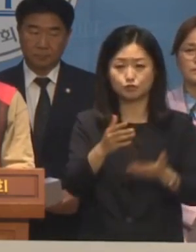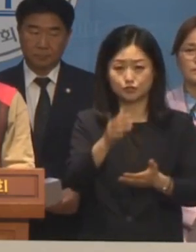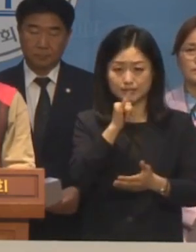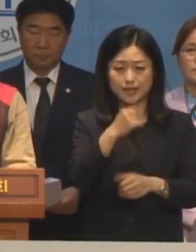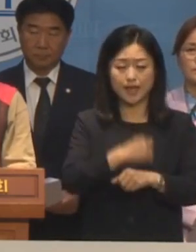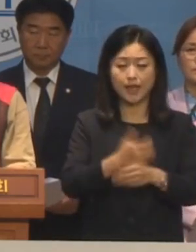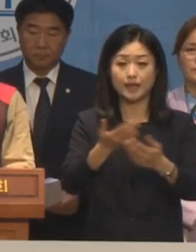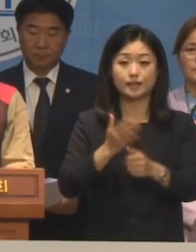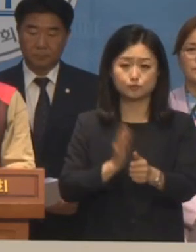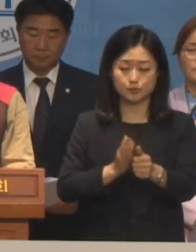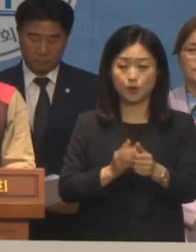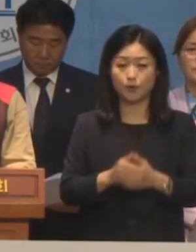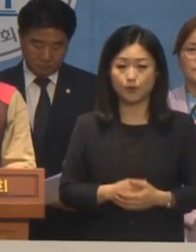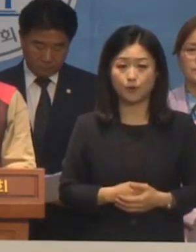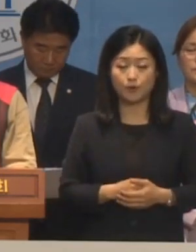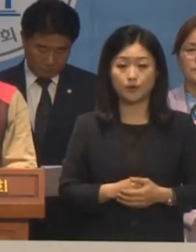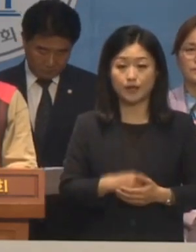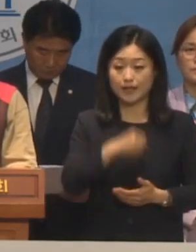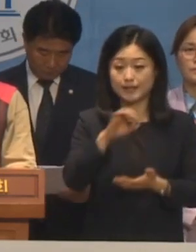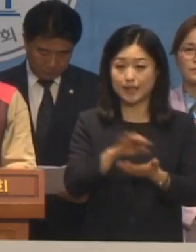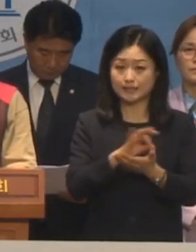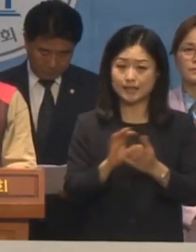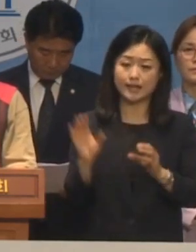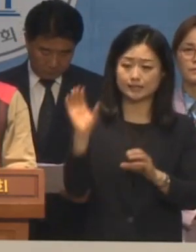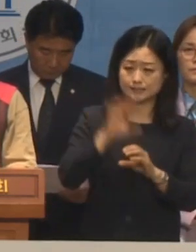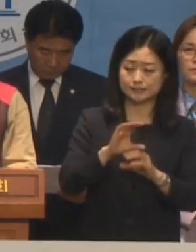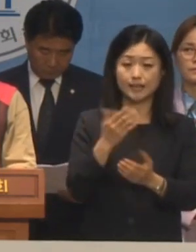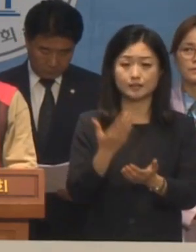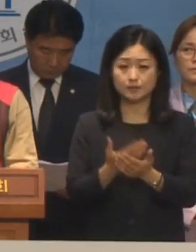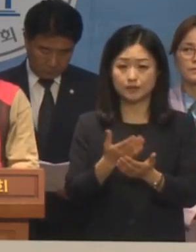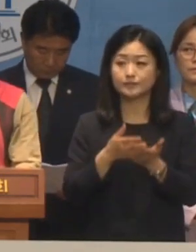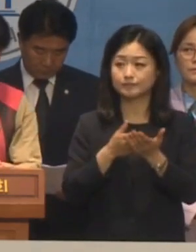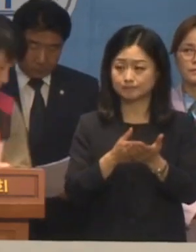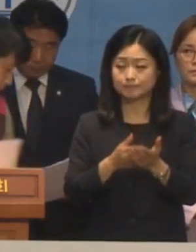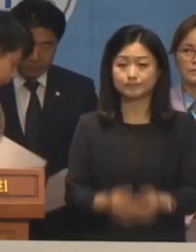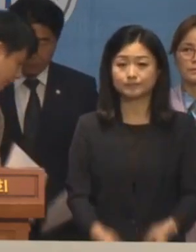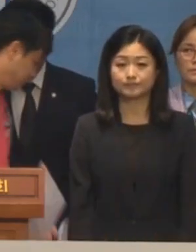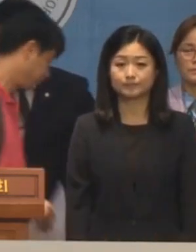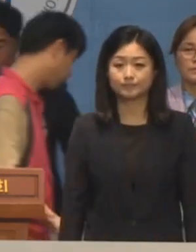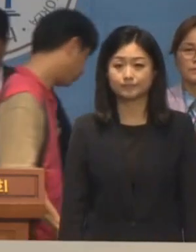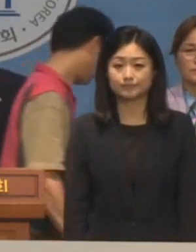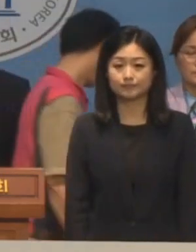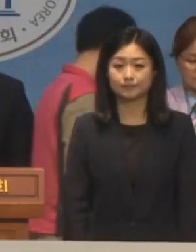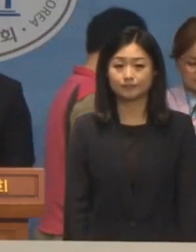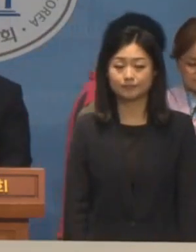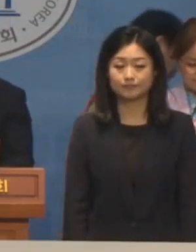해 주어야 합니다. 예산을 증액해 주십시오. 감사합니다.